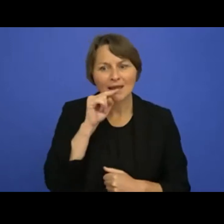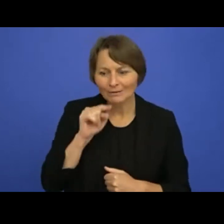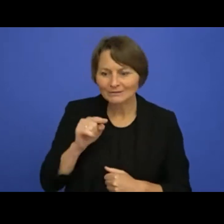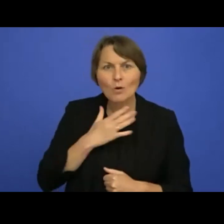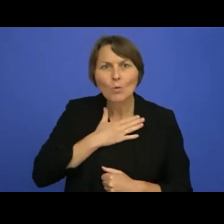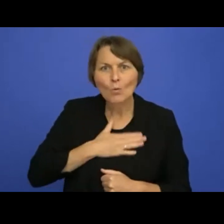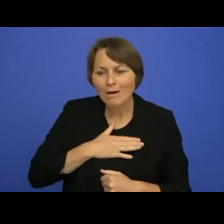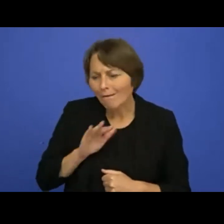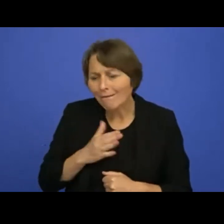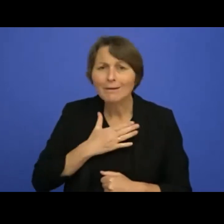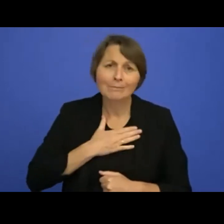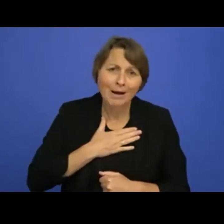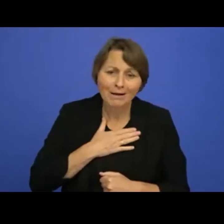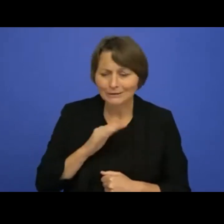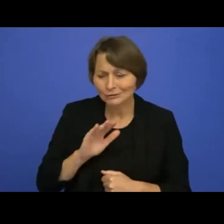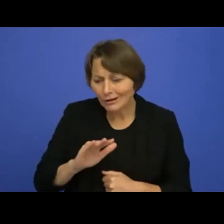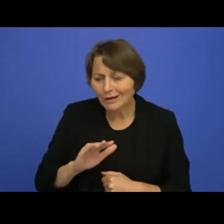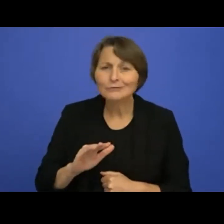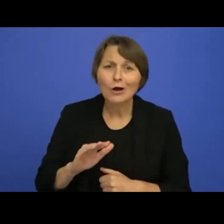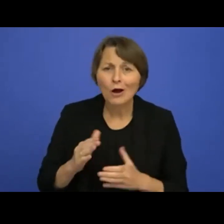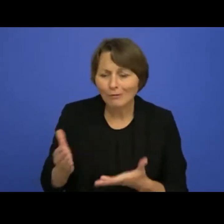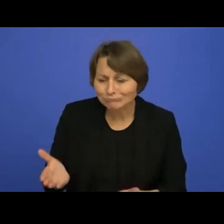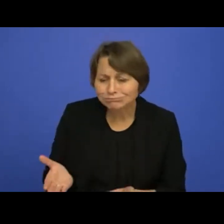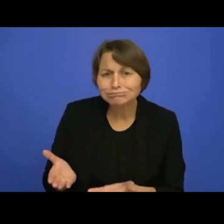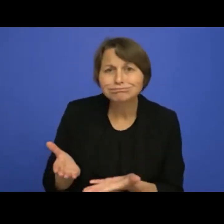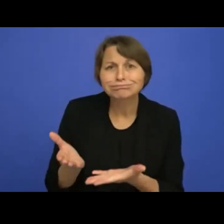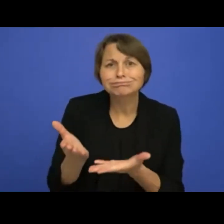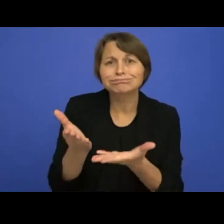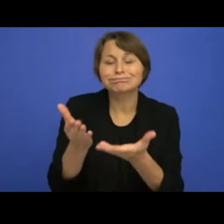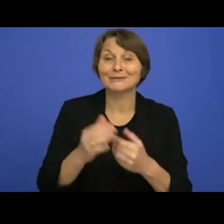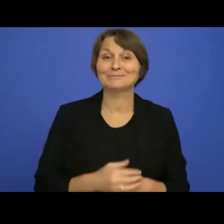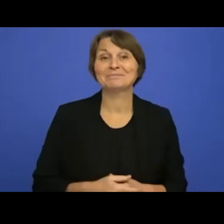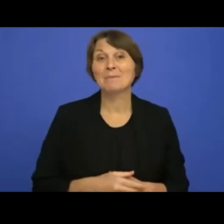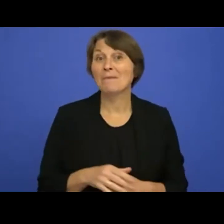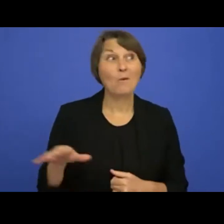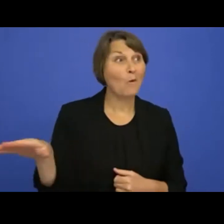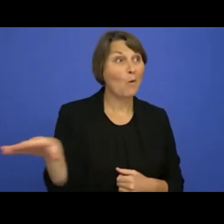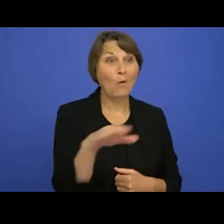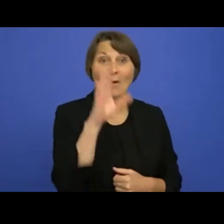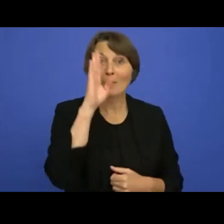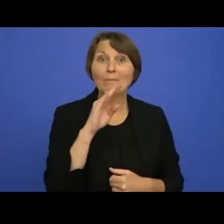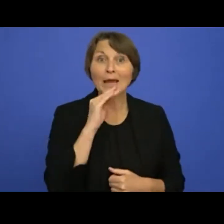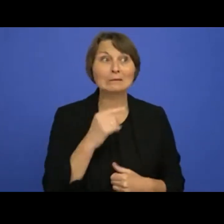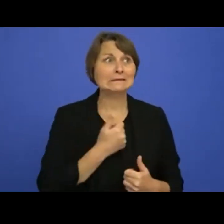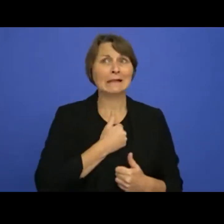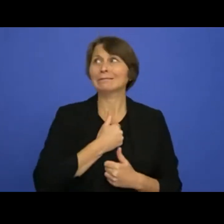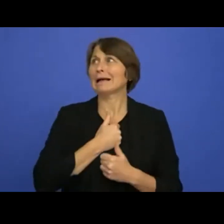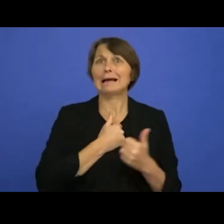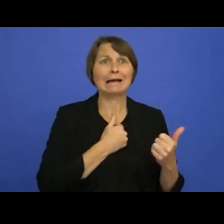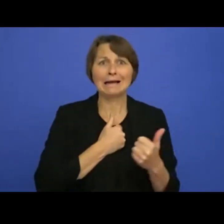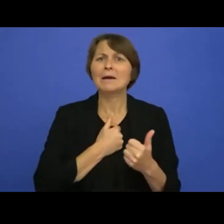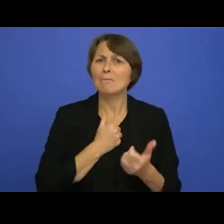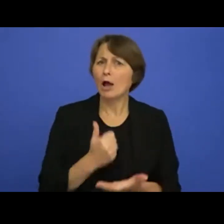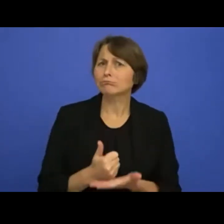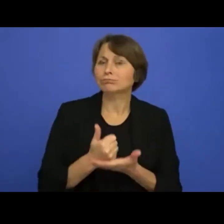l'intérêt des parents de soutenir leurs enfants dans ce processus. Tous les parents ont besoin de soutien dans l'éducation des enfants,